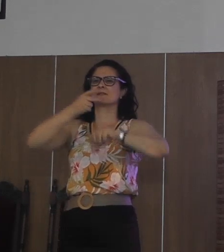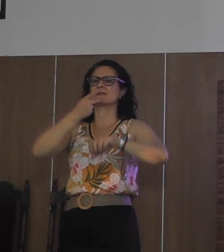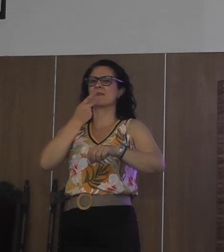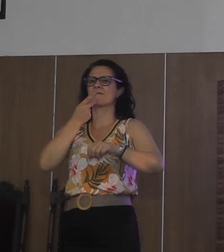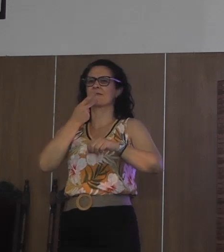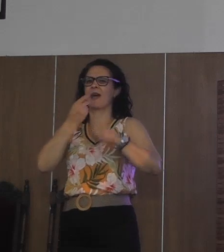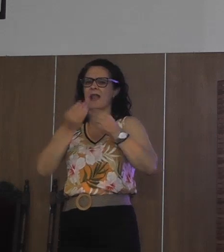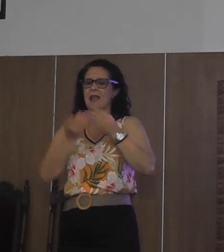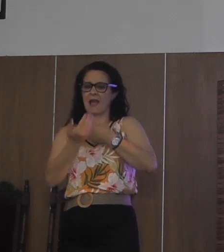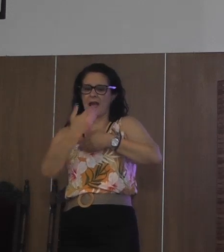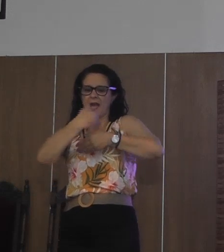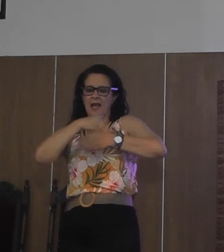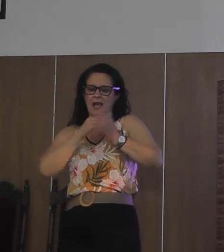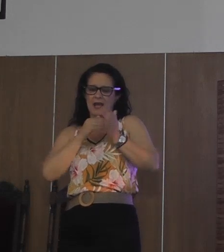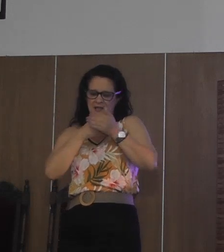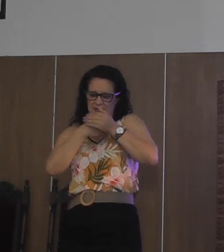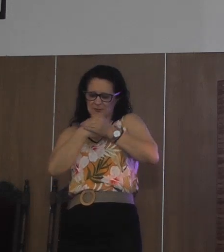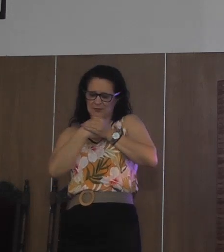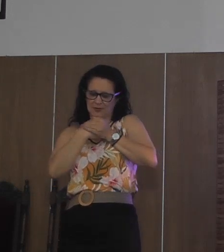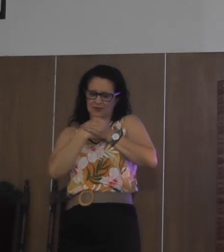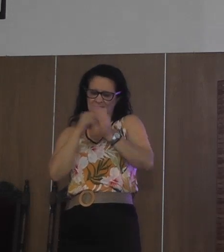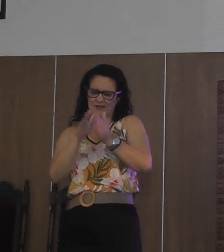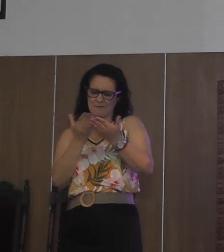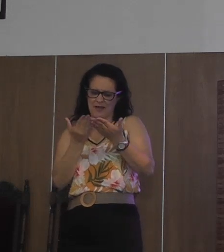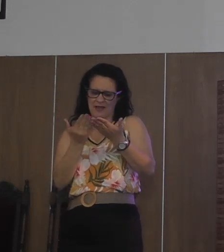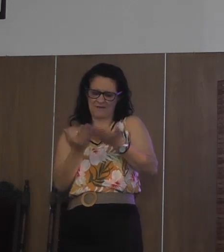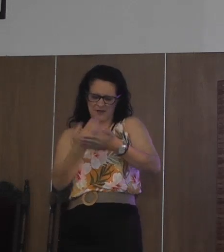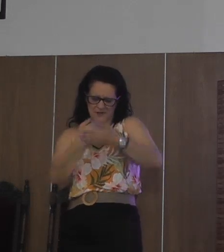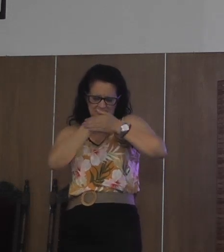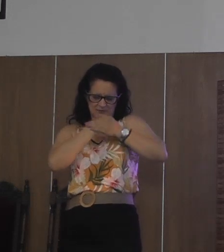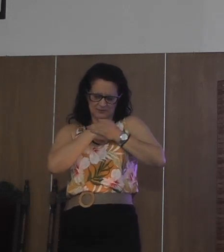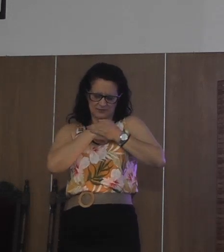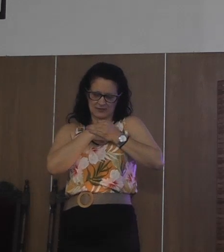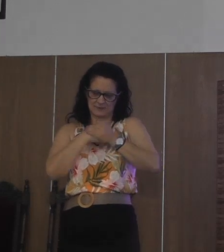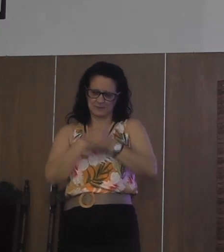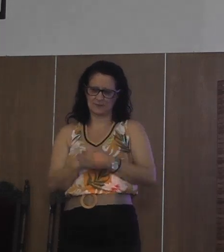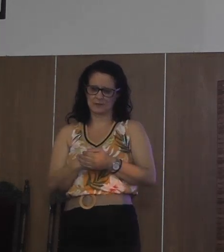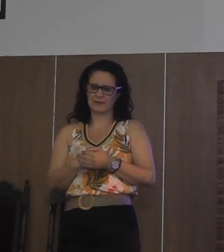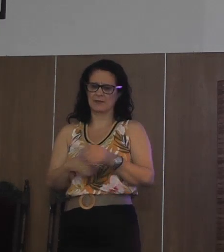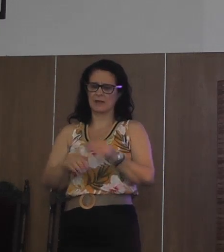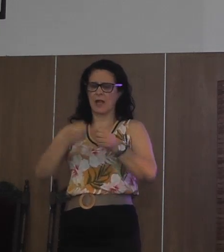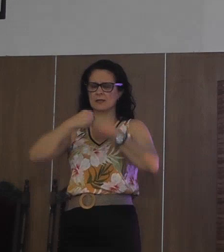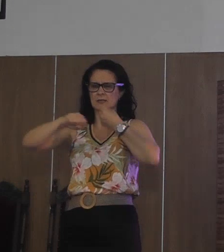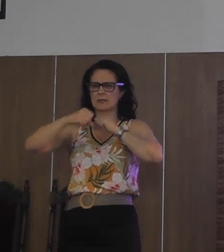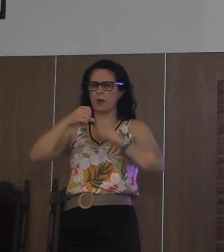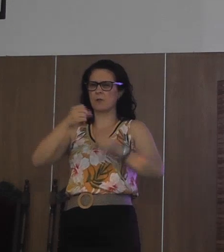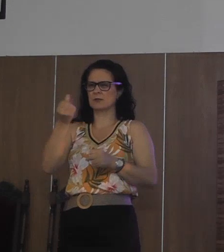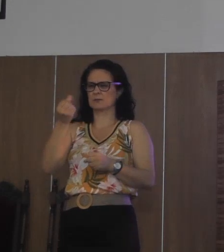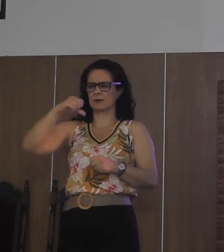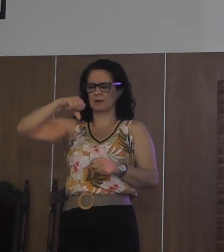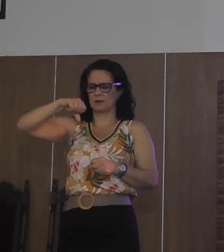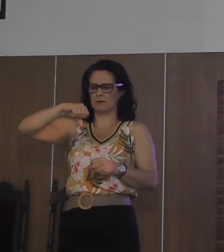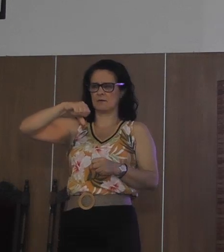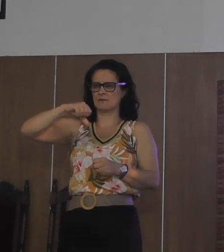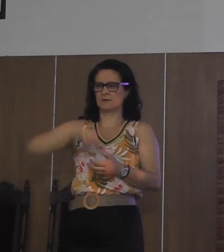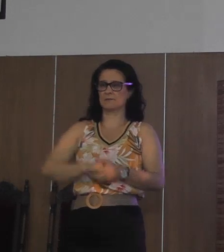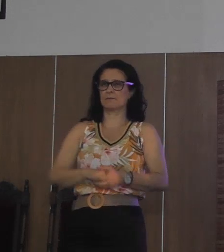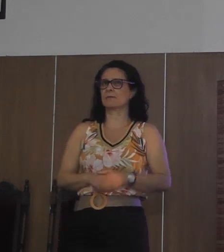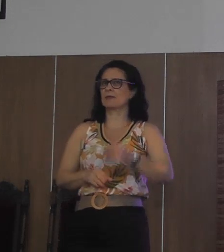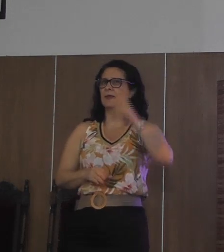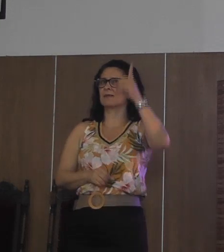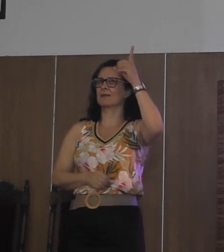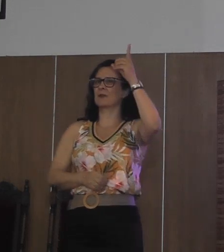quê? Para eu não pecar contra ti. Salmo 119, 65, fizeste